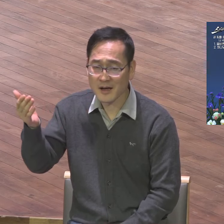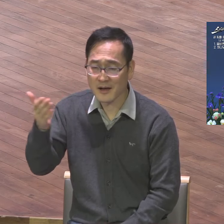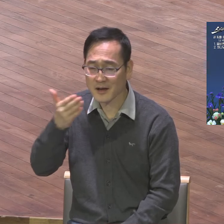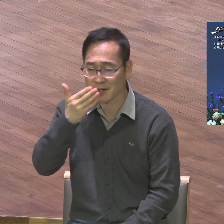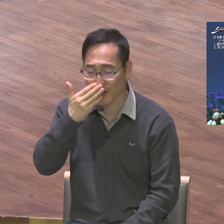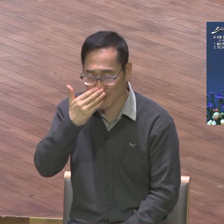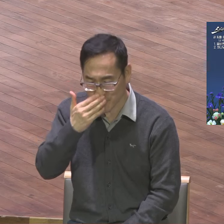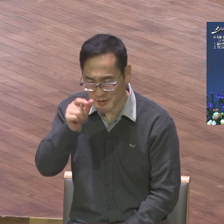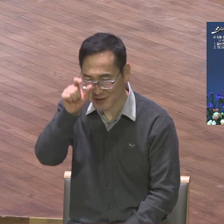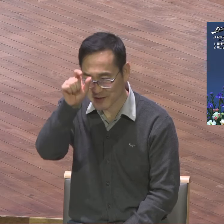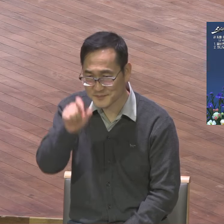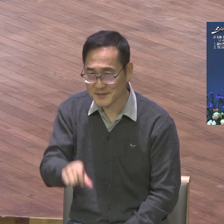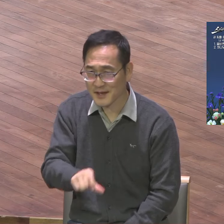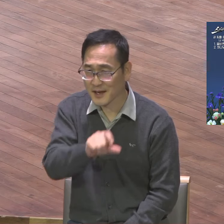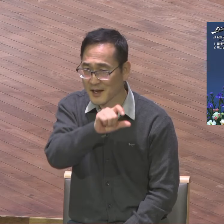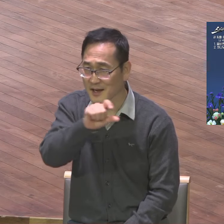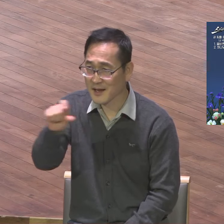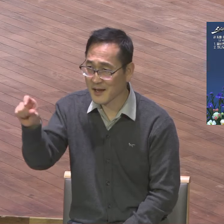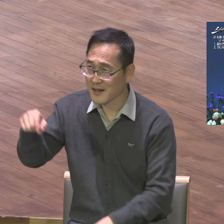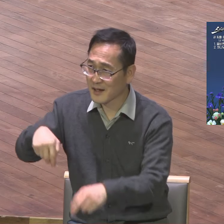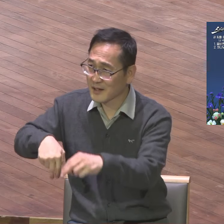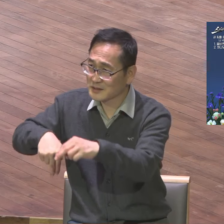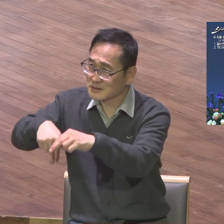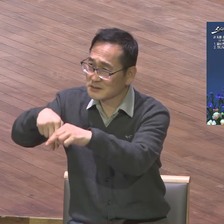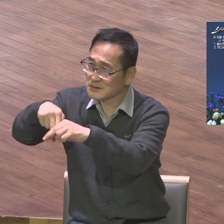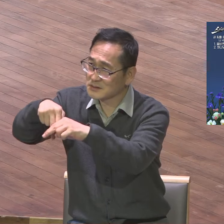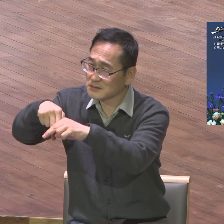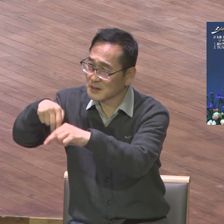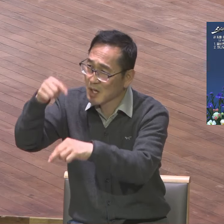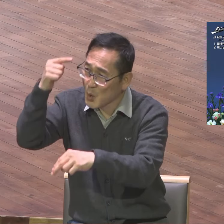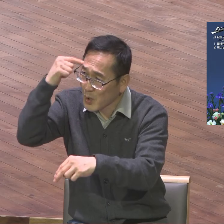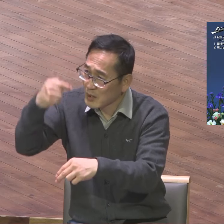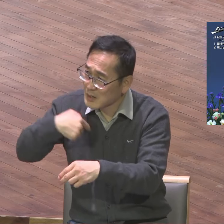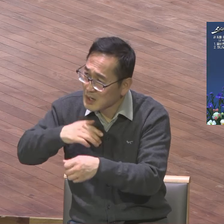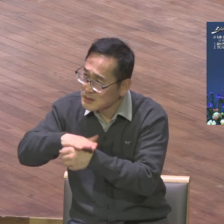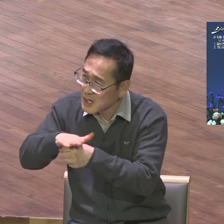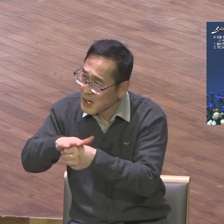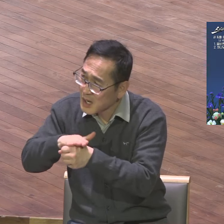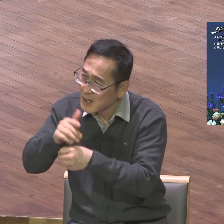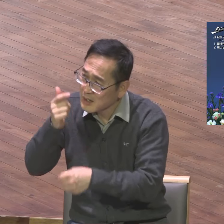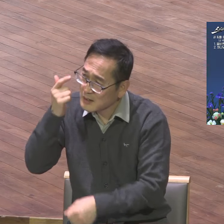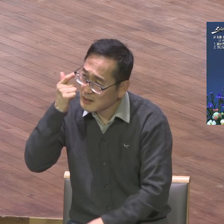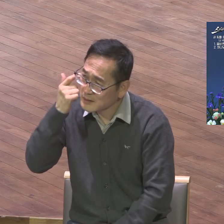겸손히 십자가 지시었네. 왜 날